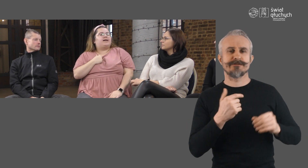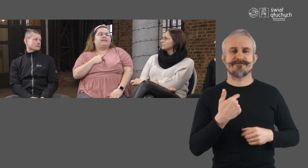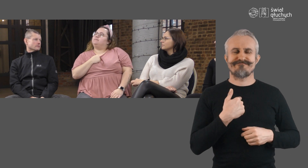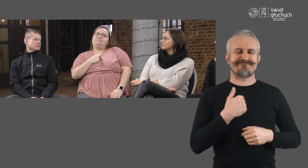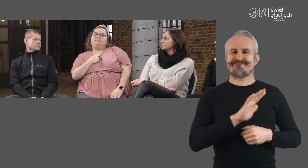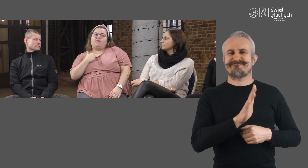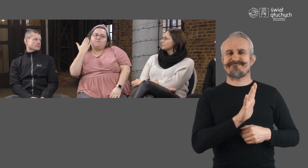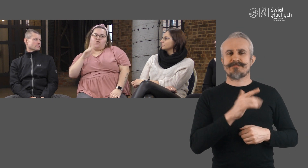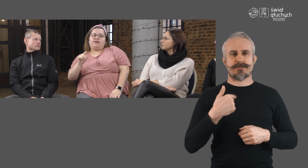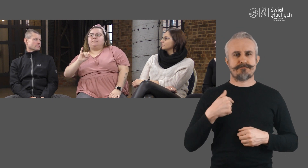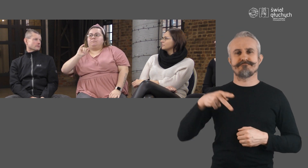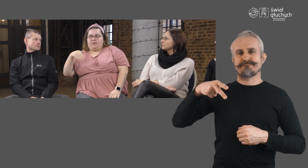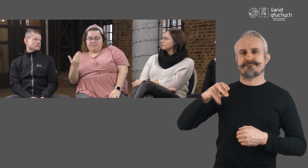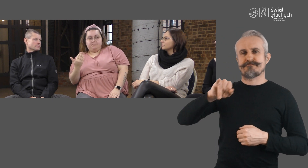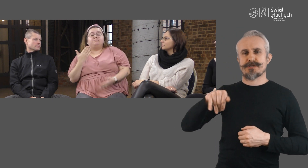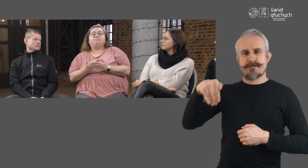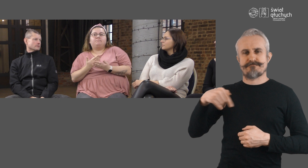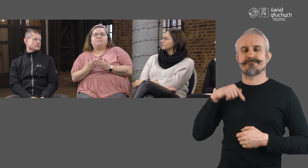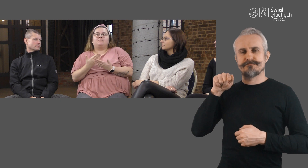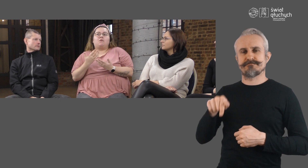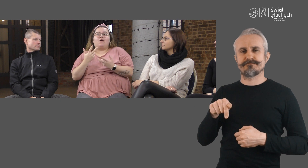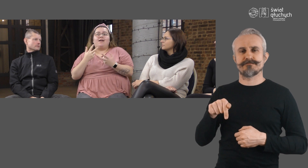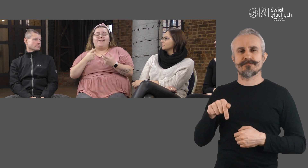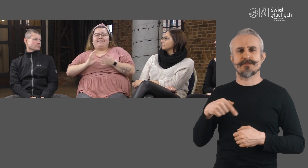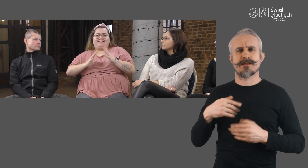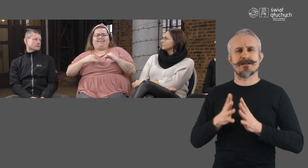Normalnie w komunikacji wolę PJM.